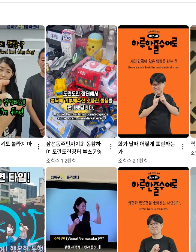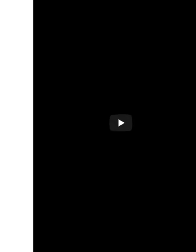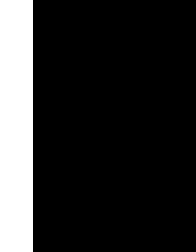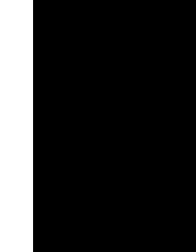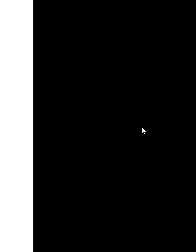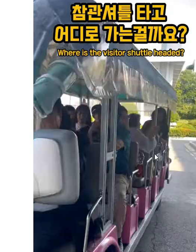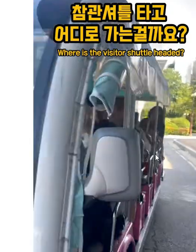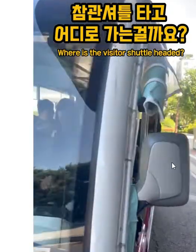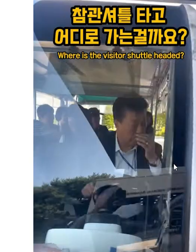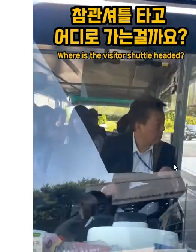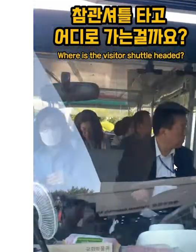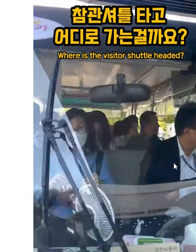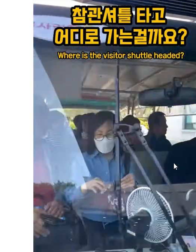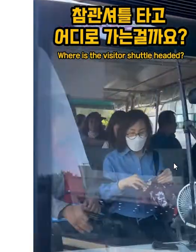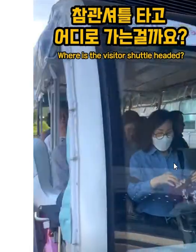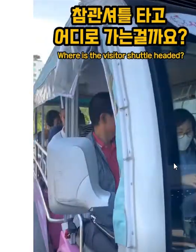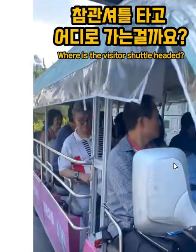대한민국 수화, 대한민국 수화.